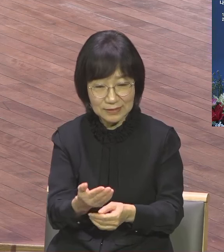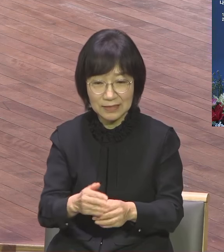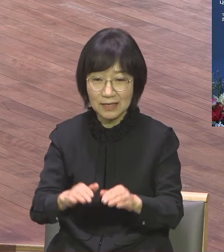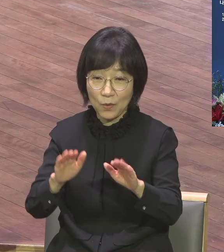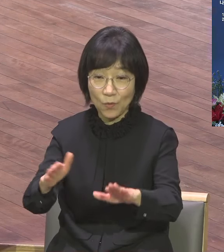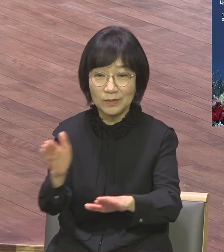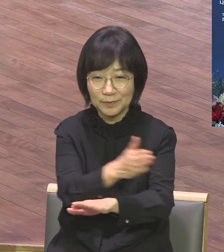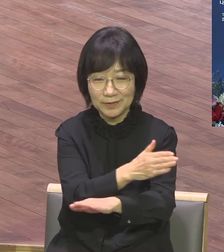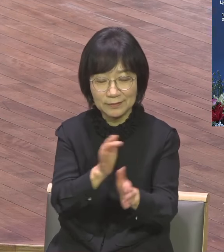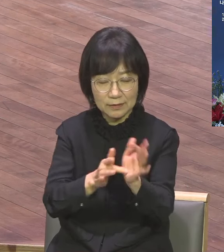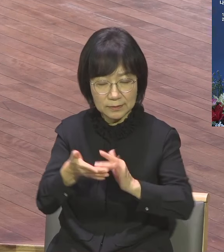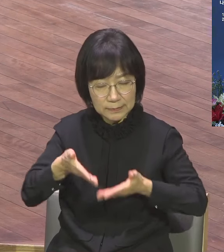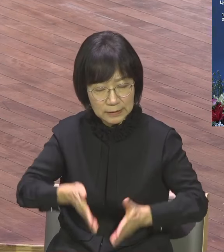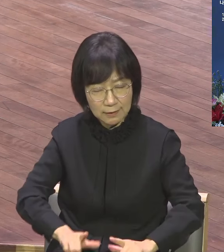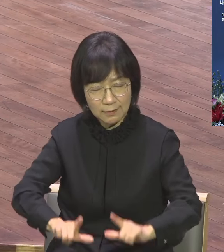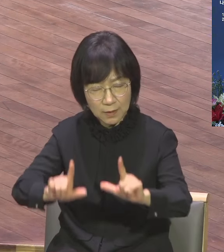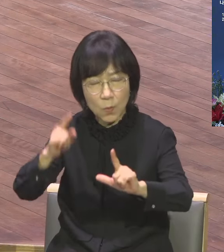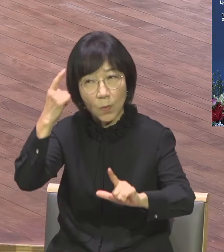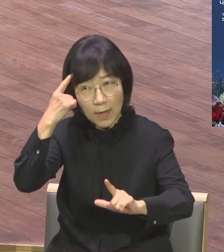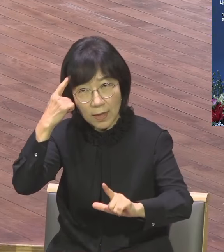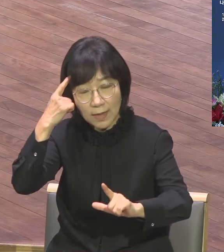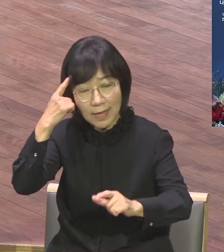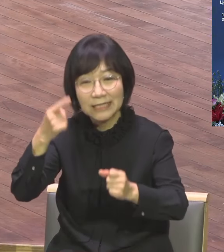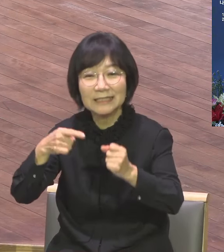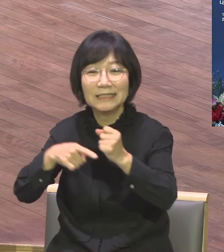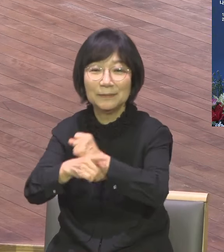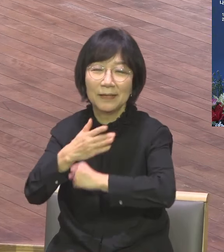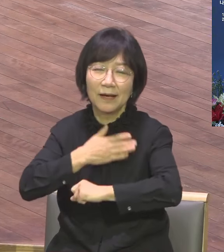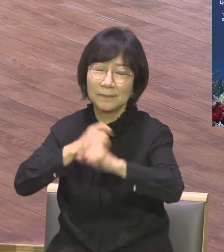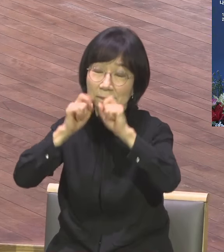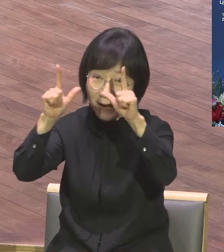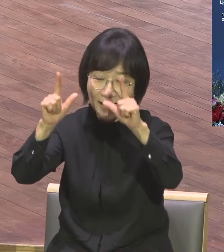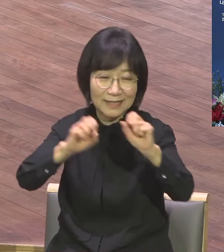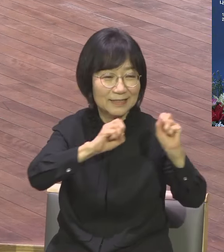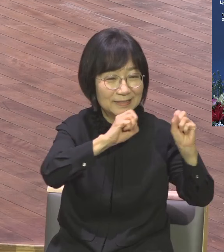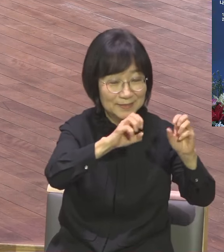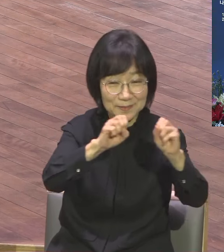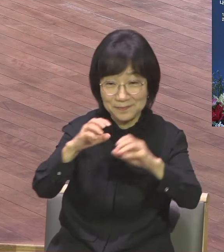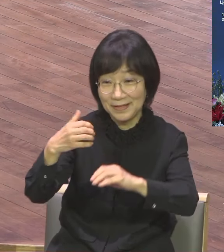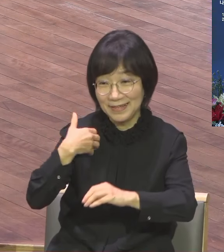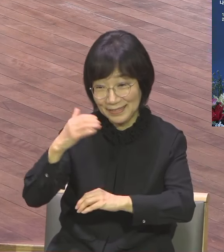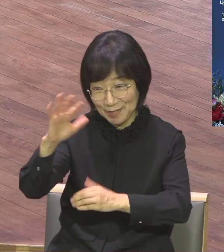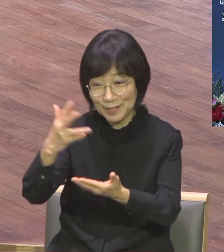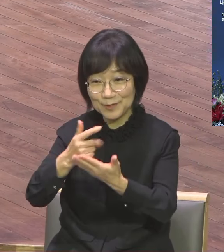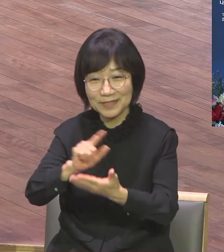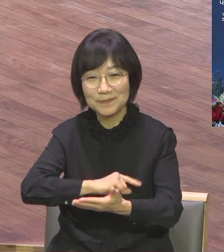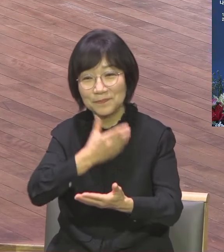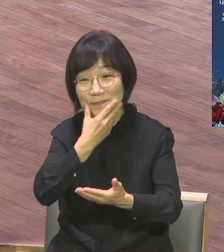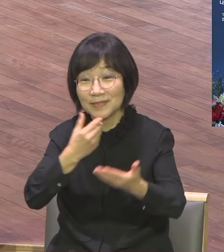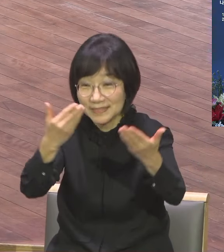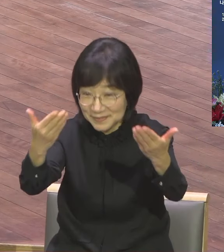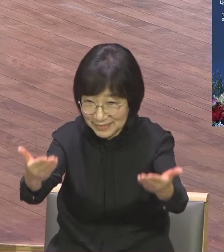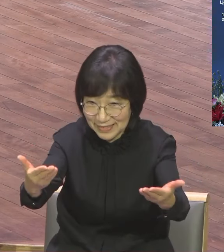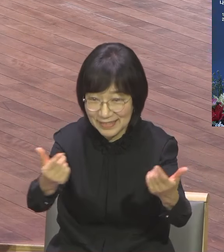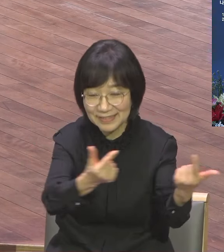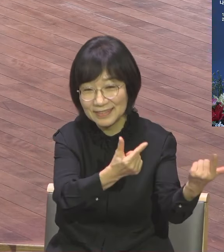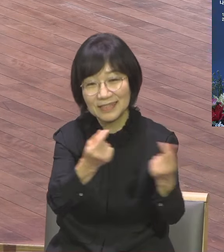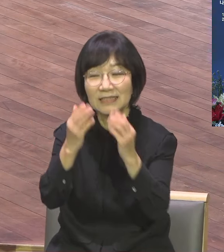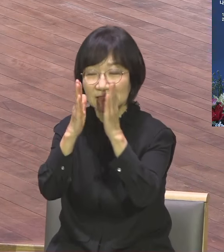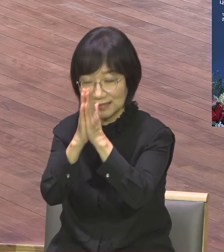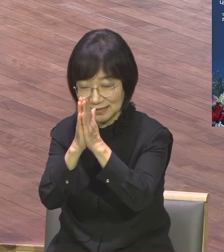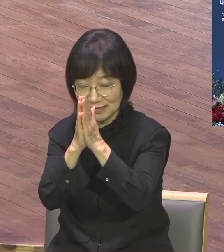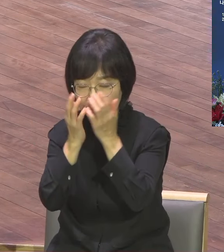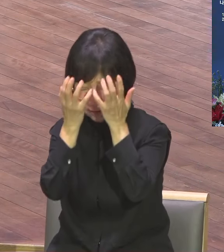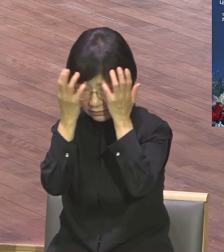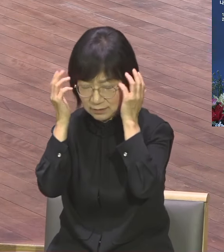오늘부터 성탄의 의미를 알고 성탄의 전파자들 다 되시기를 주님으로 축복합니다. 기도합시다. 아버지